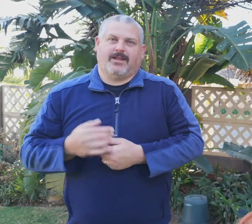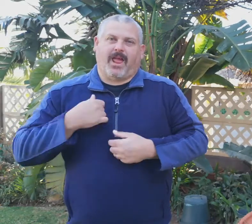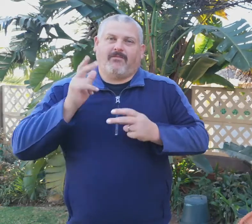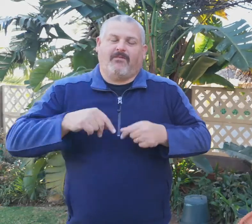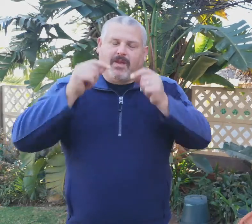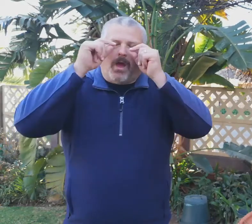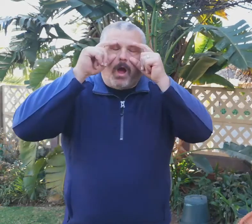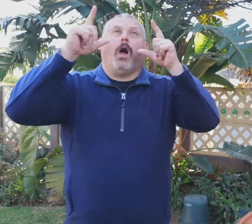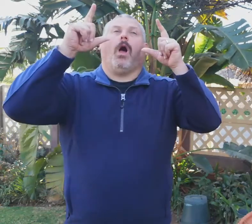Ek wil weer.